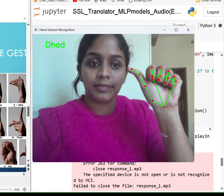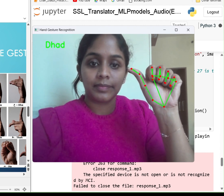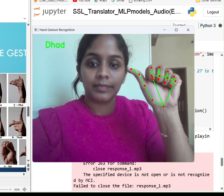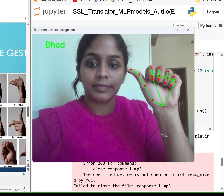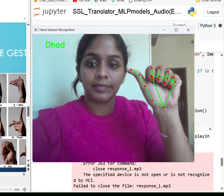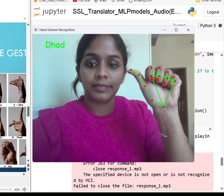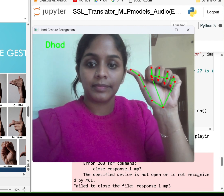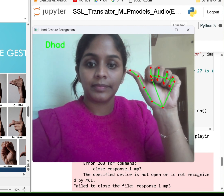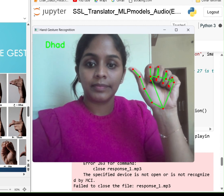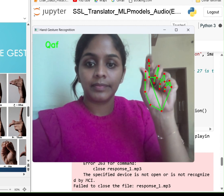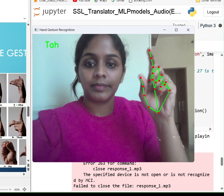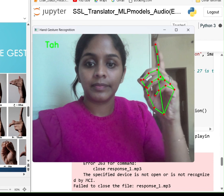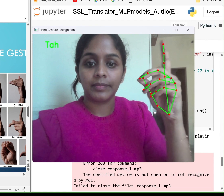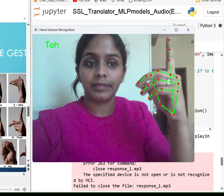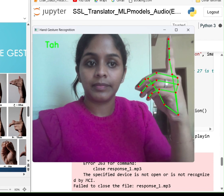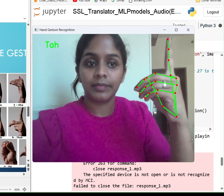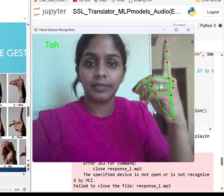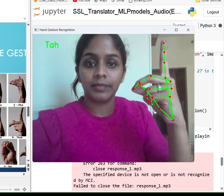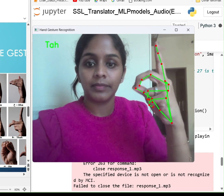داد